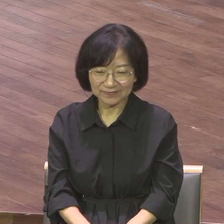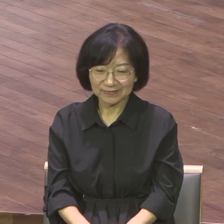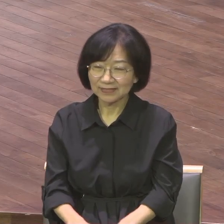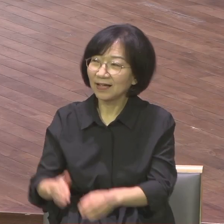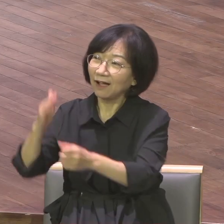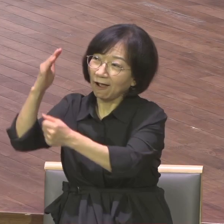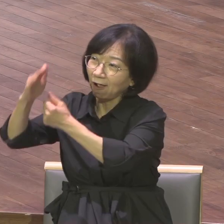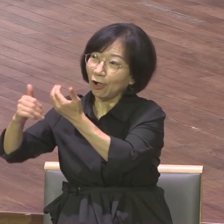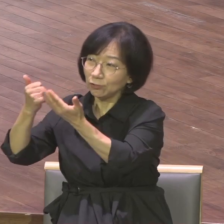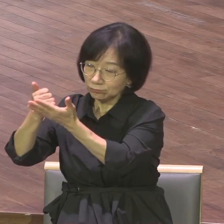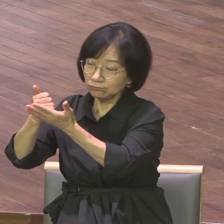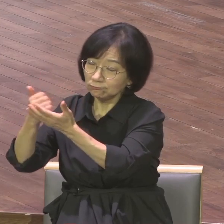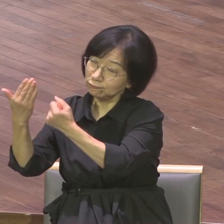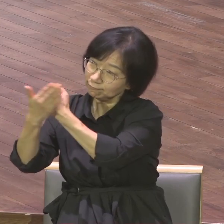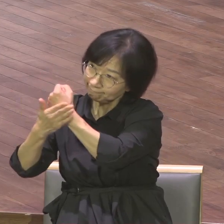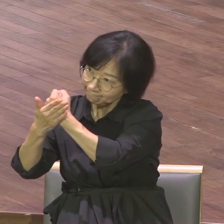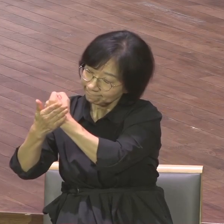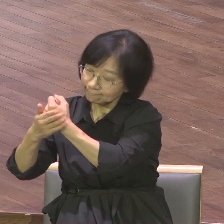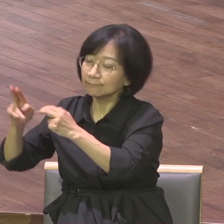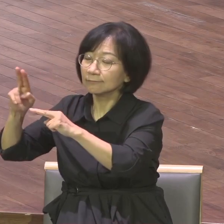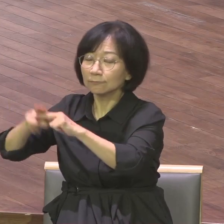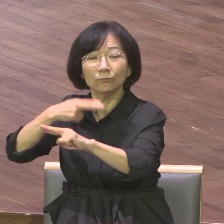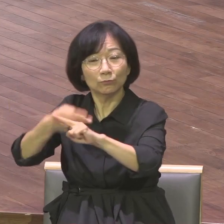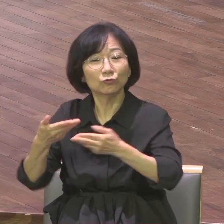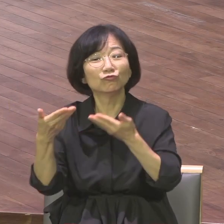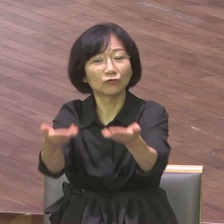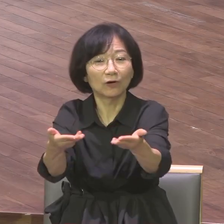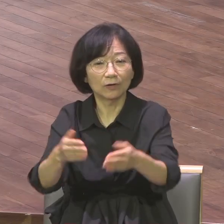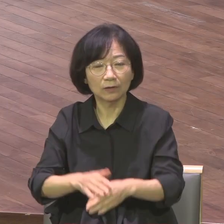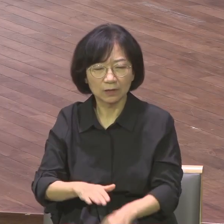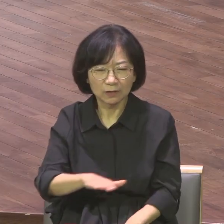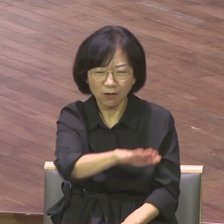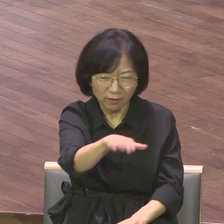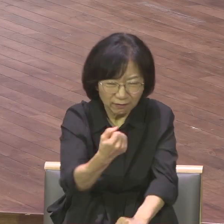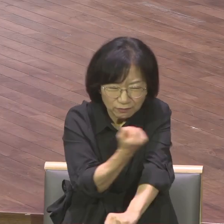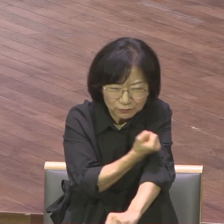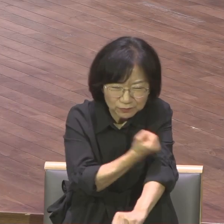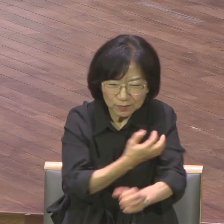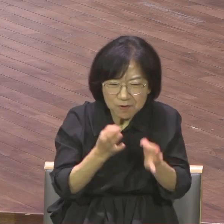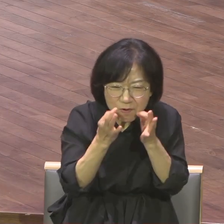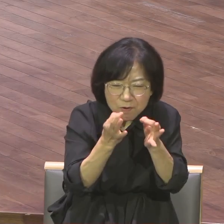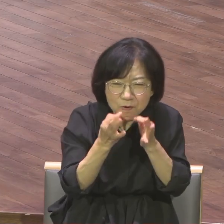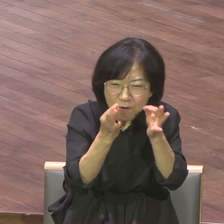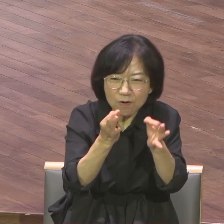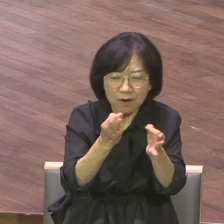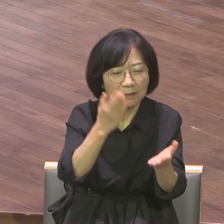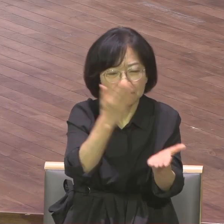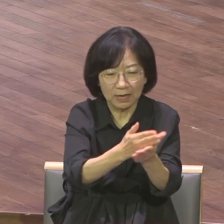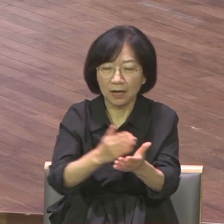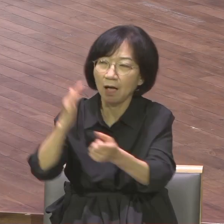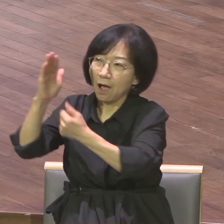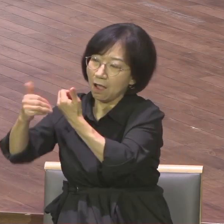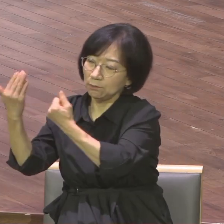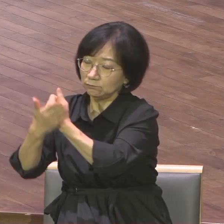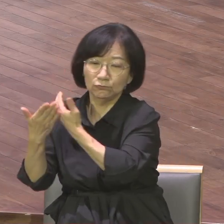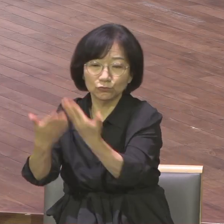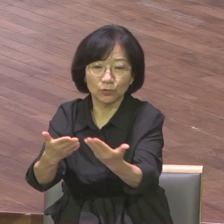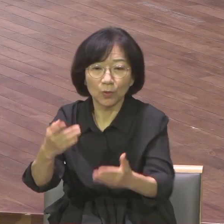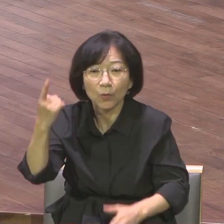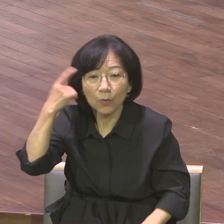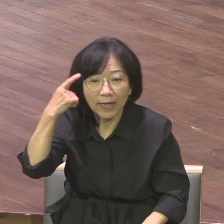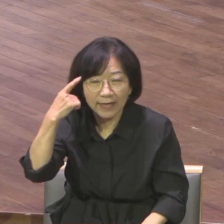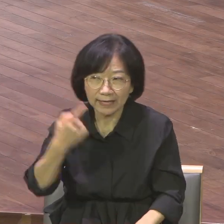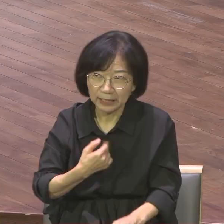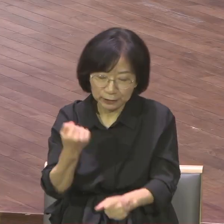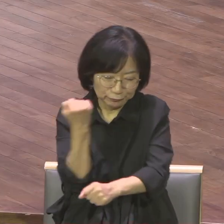하나님의 선물이라. 행위에서 난 것이 아니니 누구든지 자랑치 못하게 하심이라.